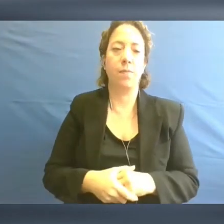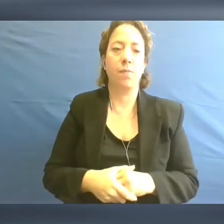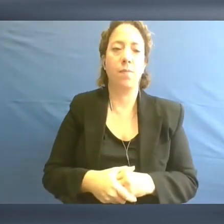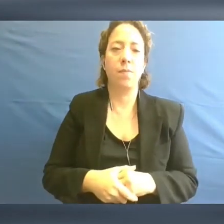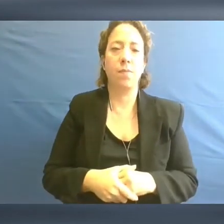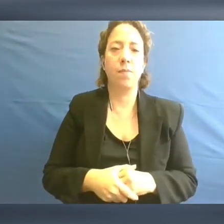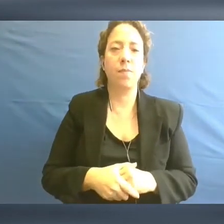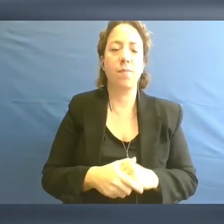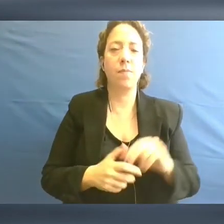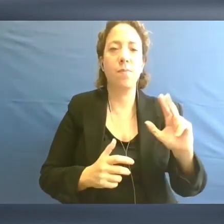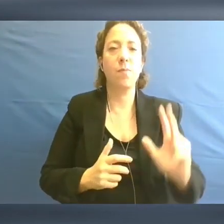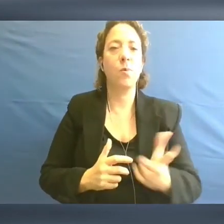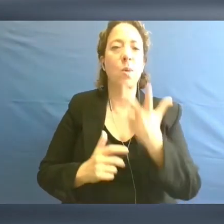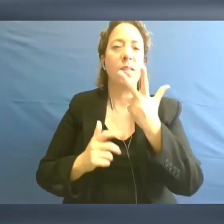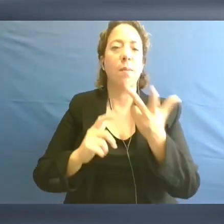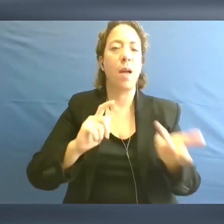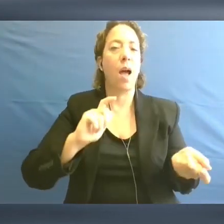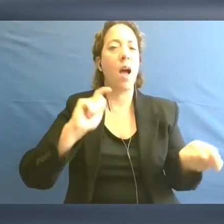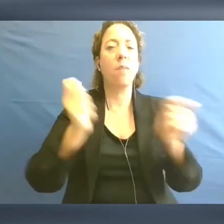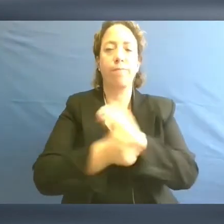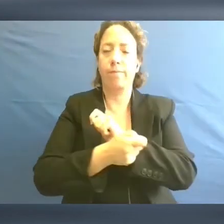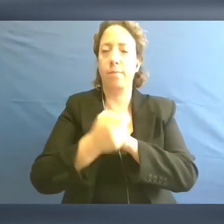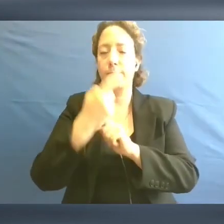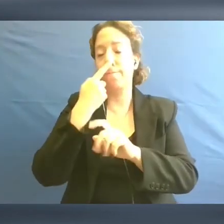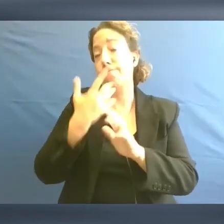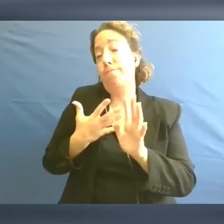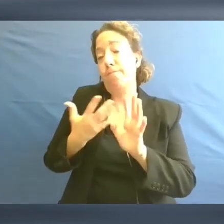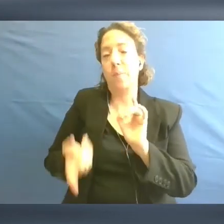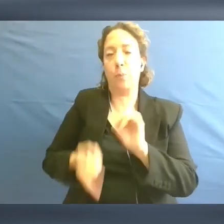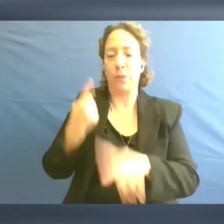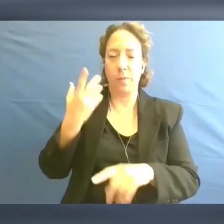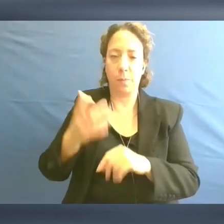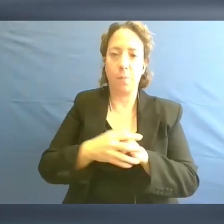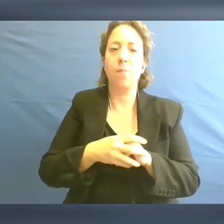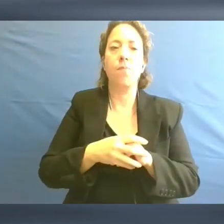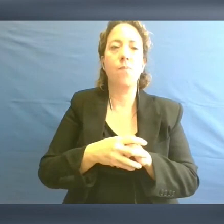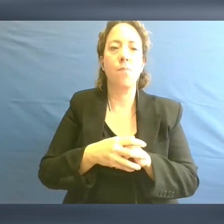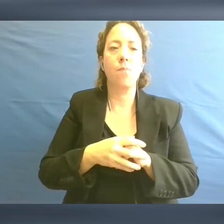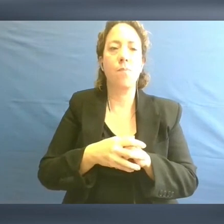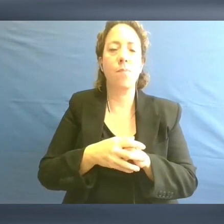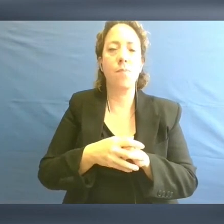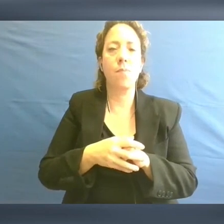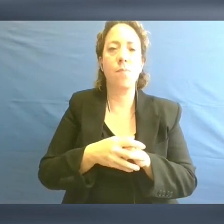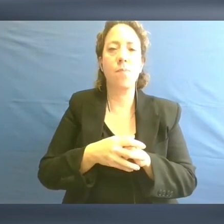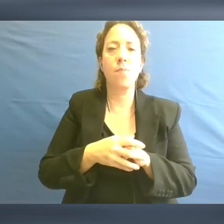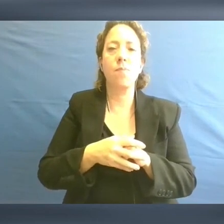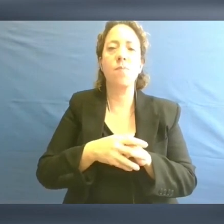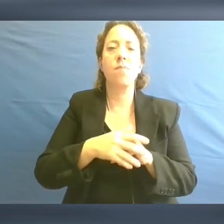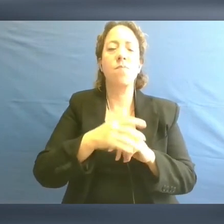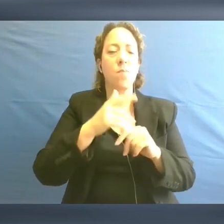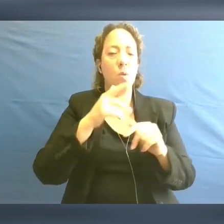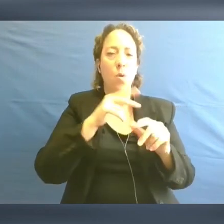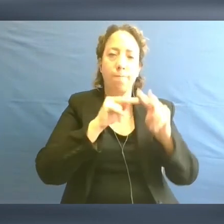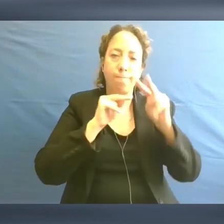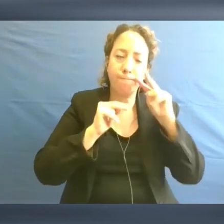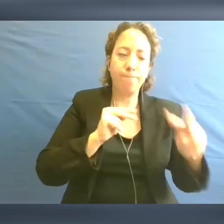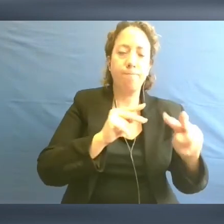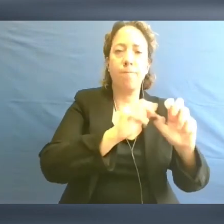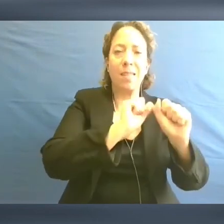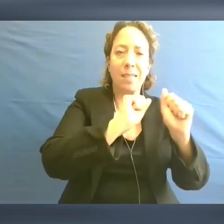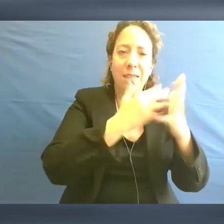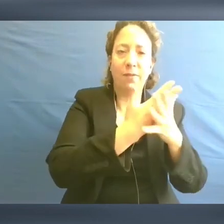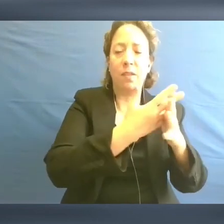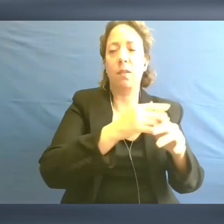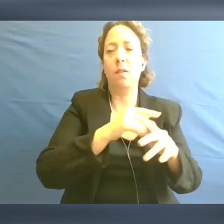Troisième changement de paradigme qui nous semble important, c'est le passage d'une approche réactive à une approche